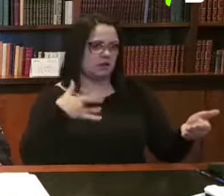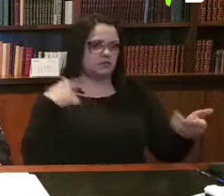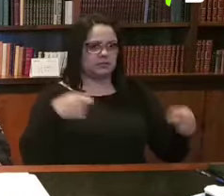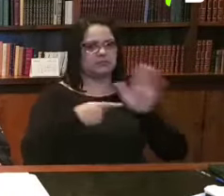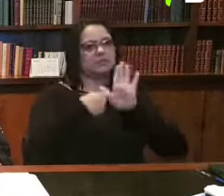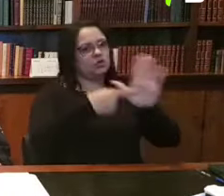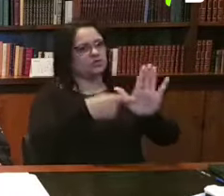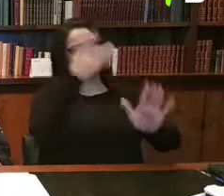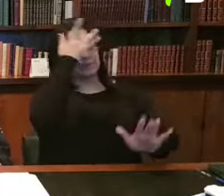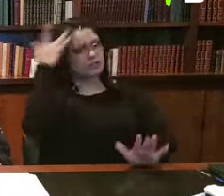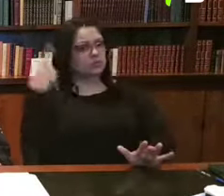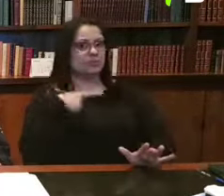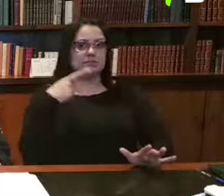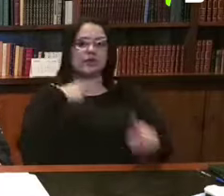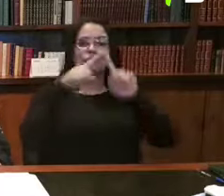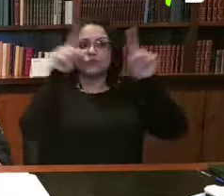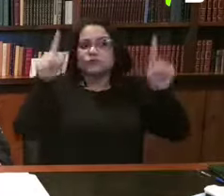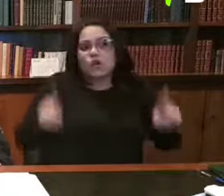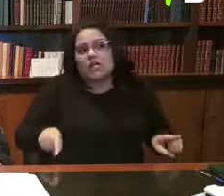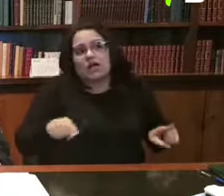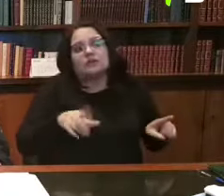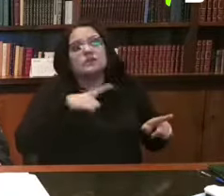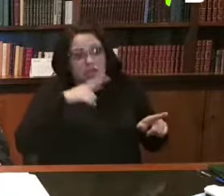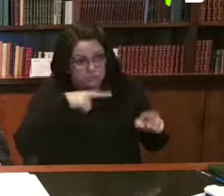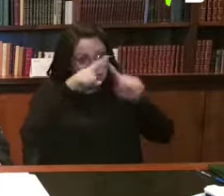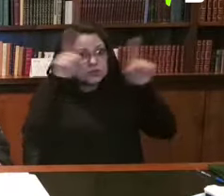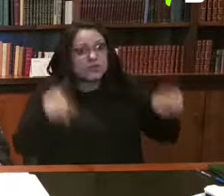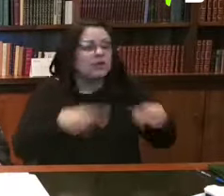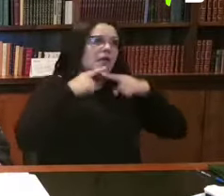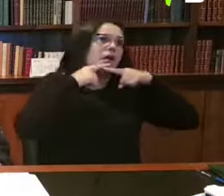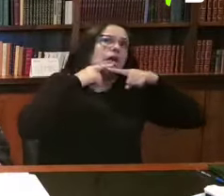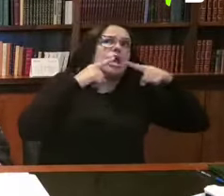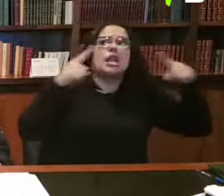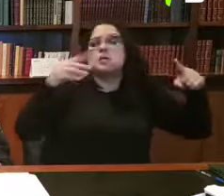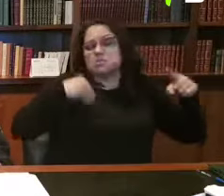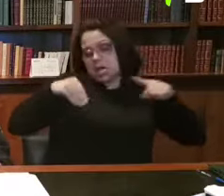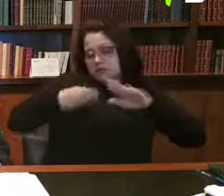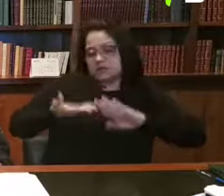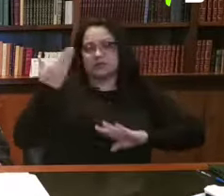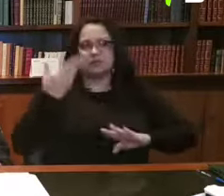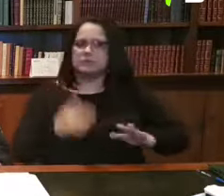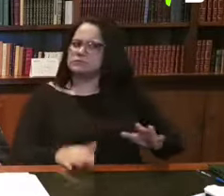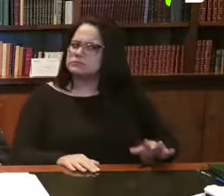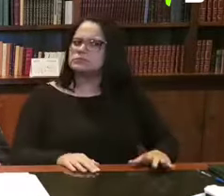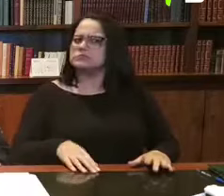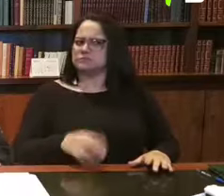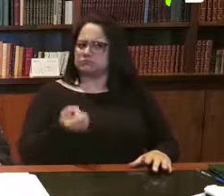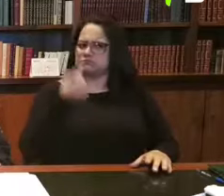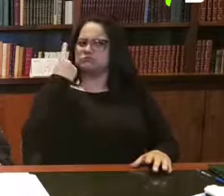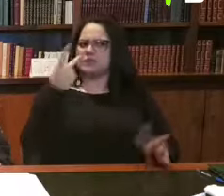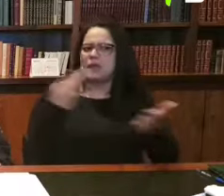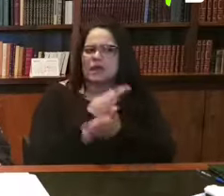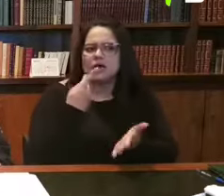funcionários tinha eu quebrei disso hora por funcionário que reclamou disso é um erro porque a opinião pública tá pedindo mais